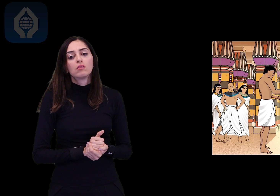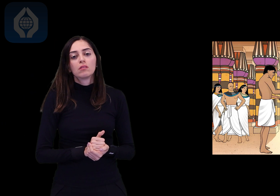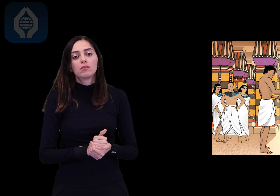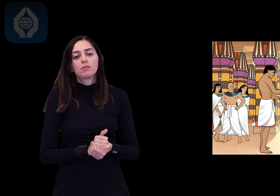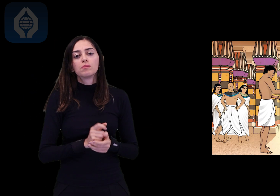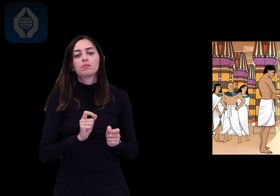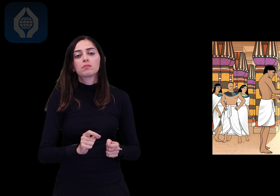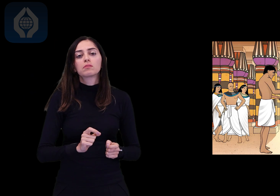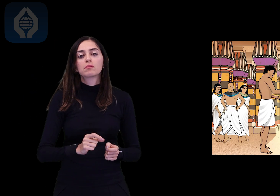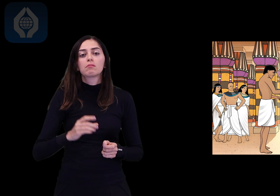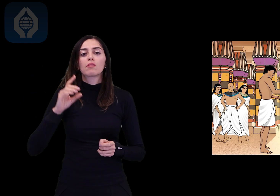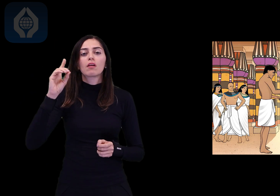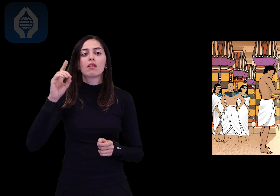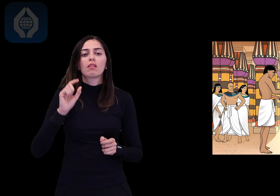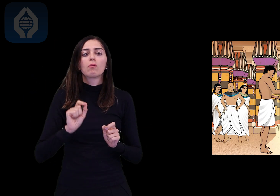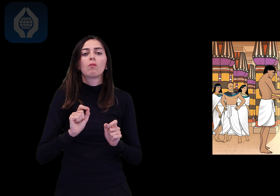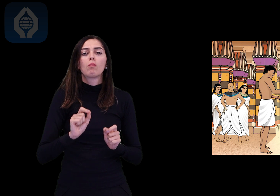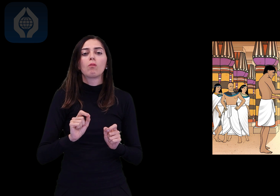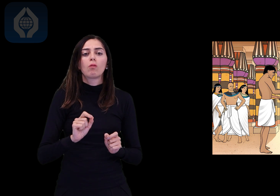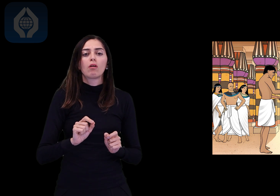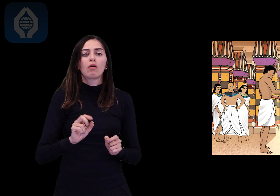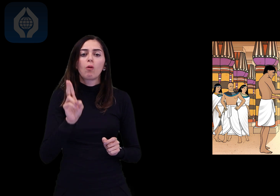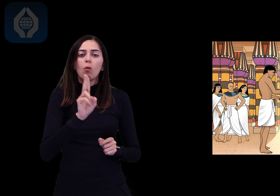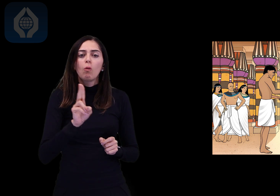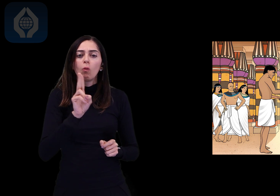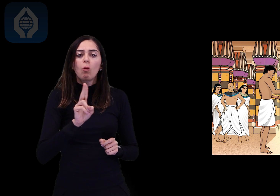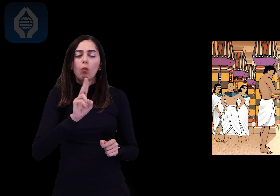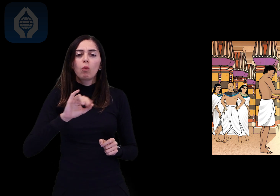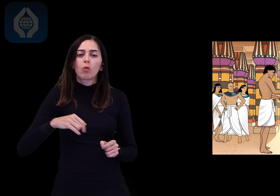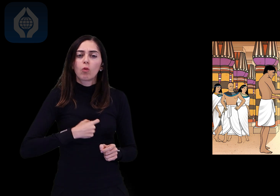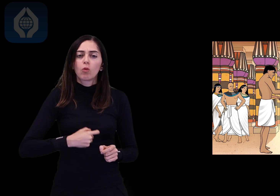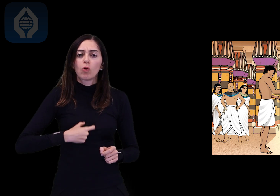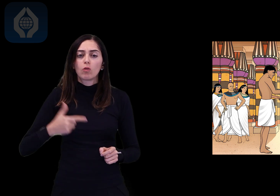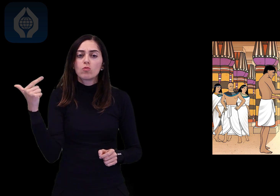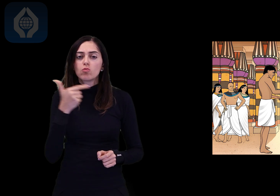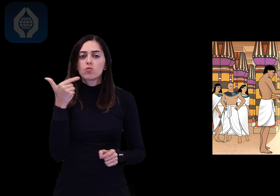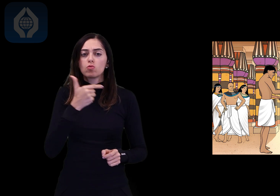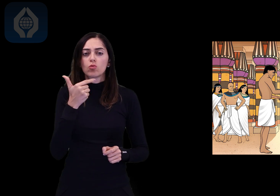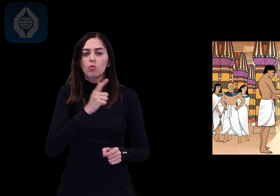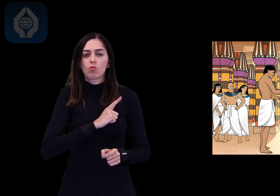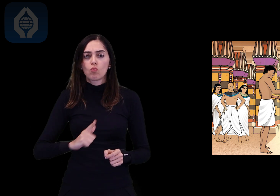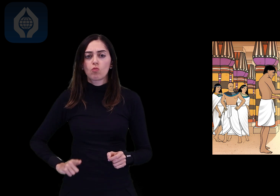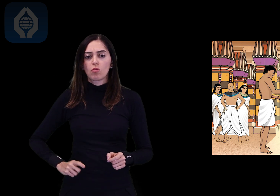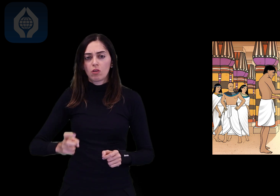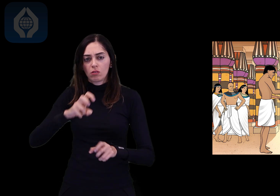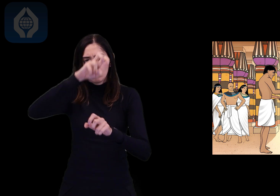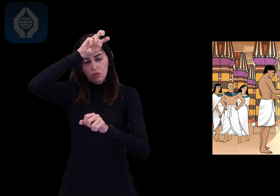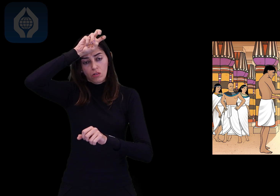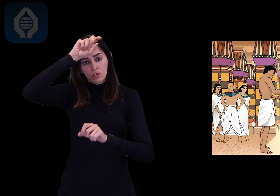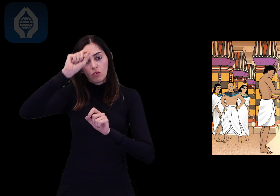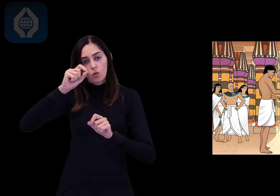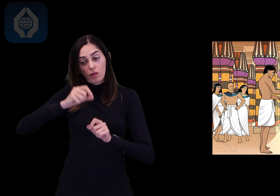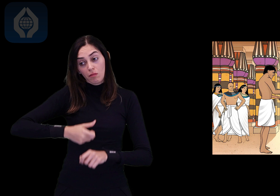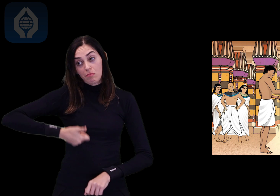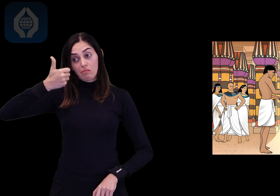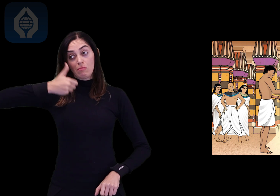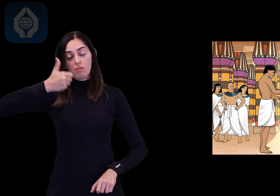Deus fez com que o faraó colocasse José na posição de um segundo governante do Egito, abaixo somente do próprio